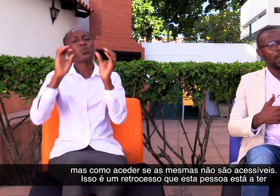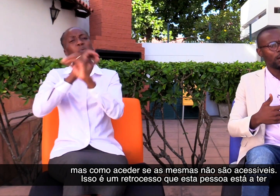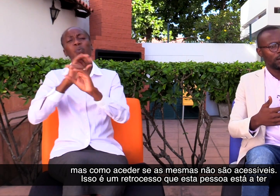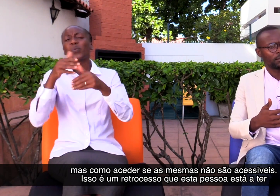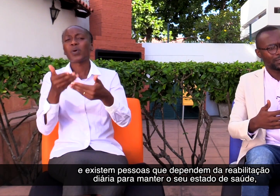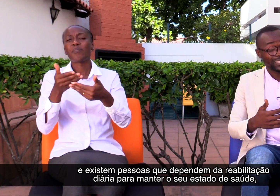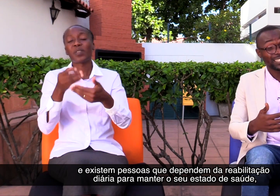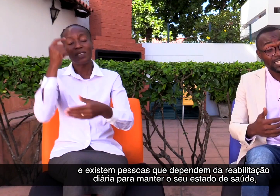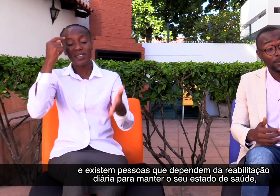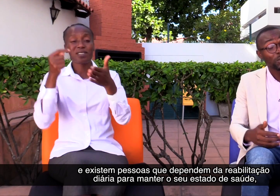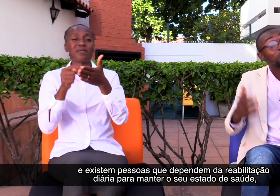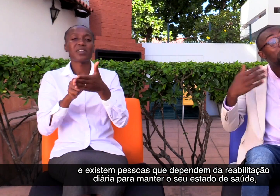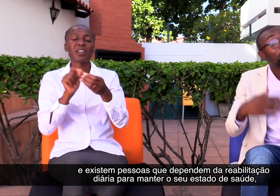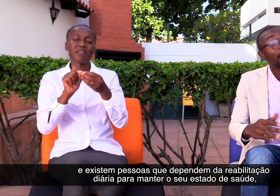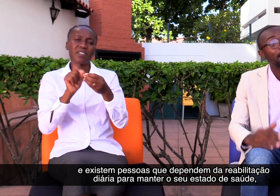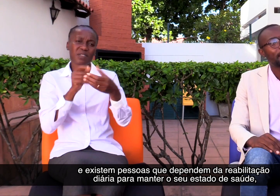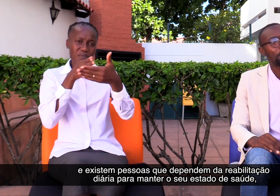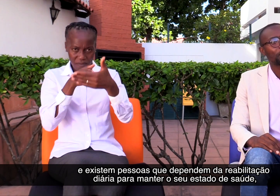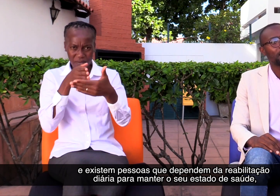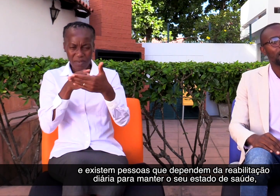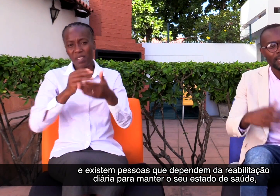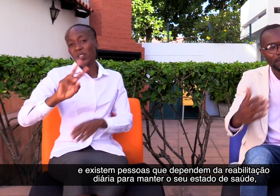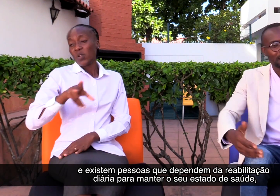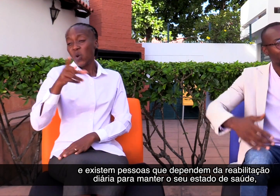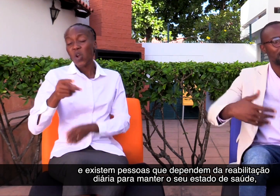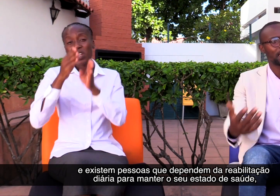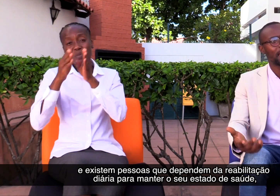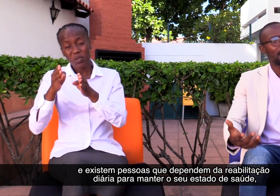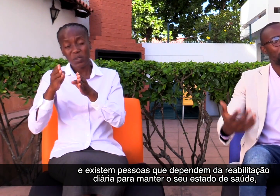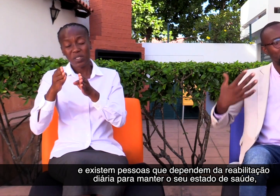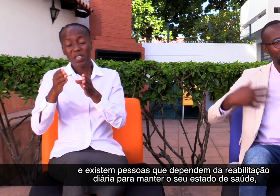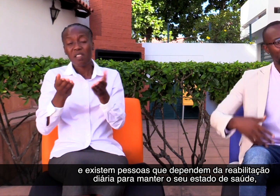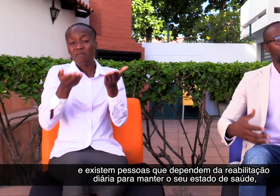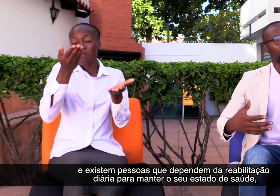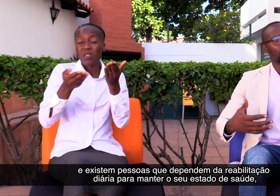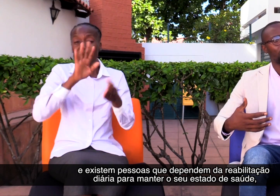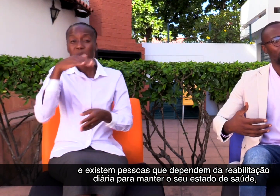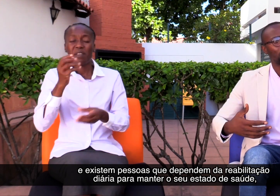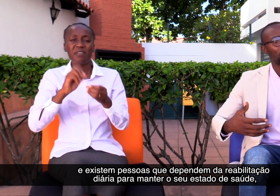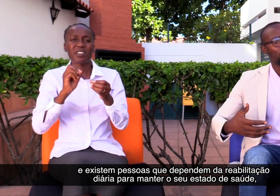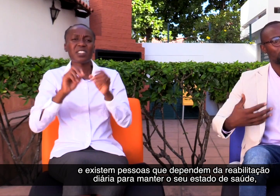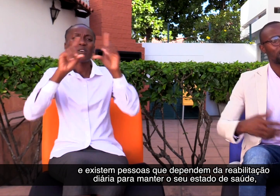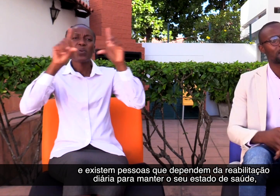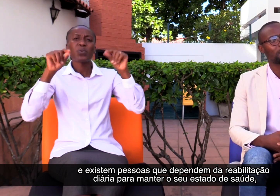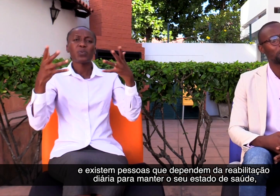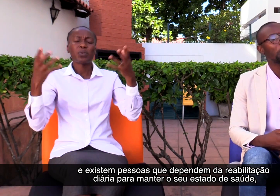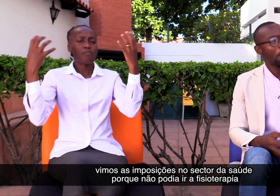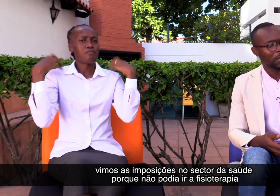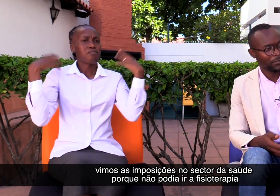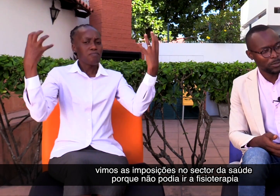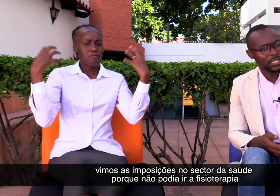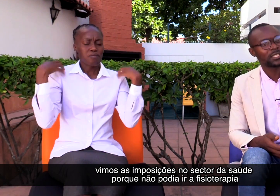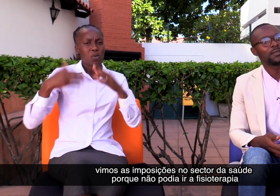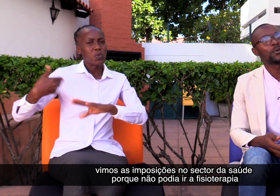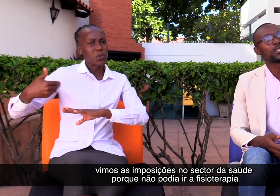ter. Existem pessoas que dependem de reabilitação física diária para manter o seu estado de saúde.